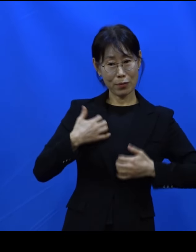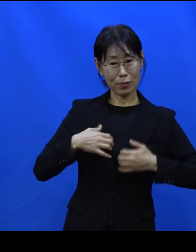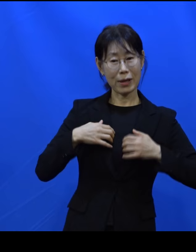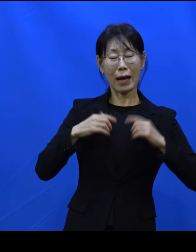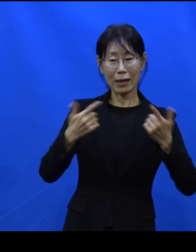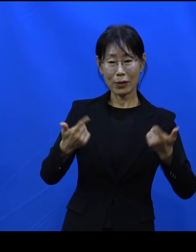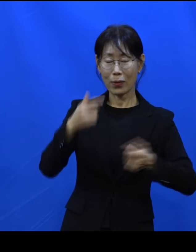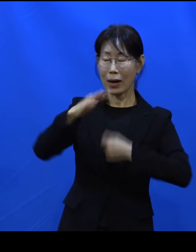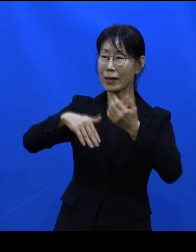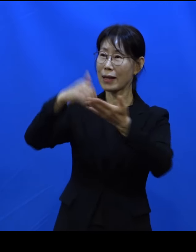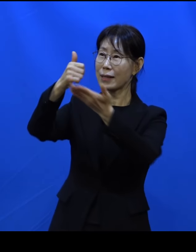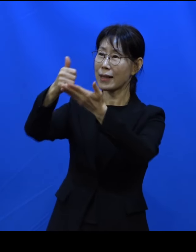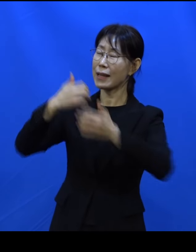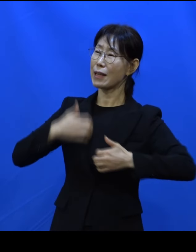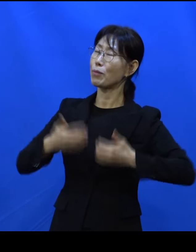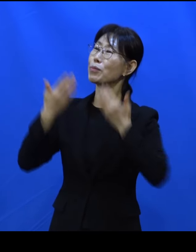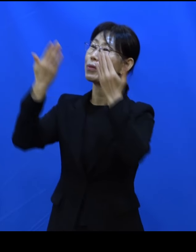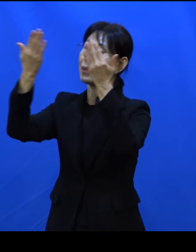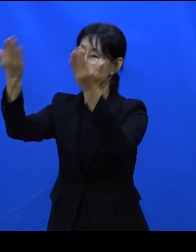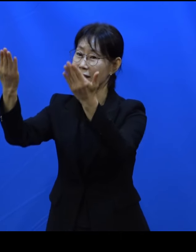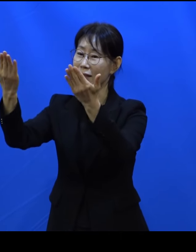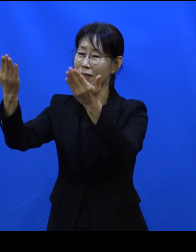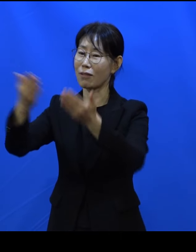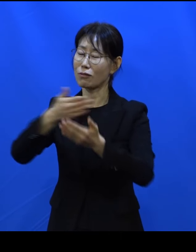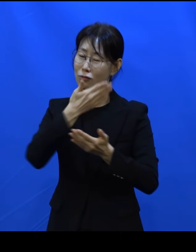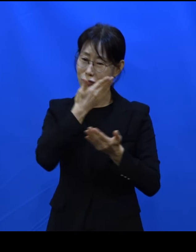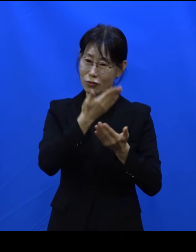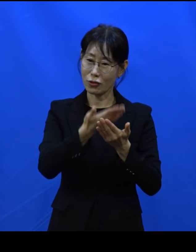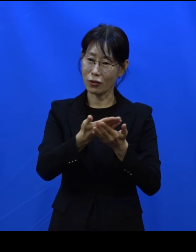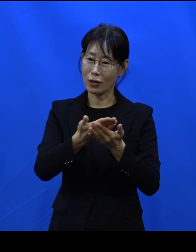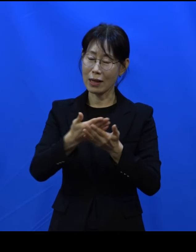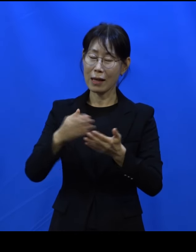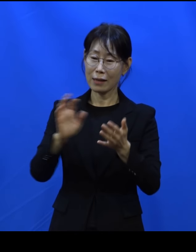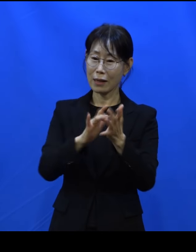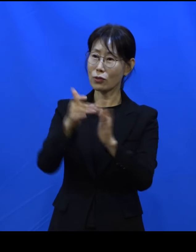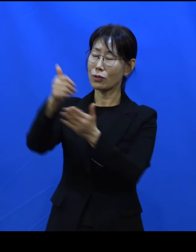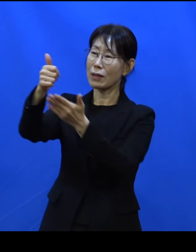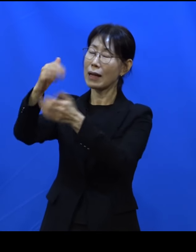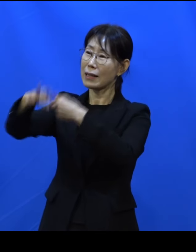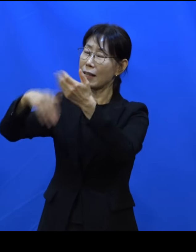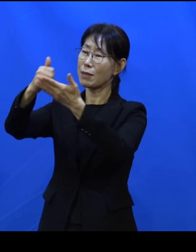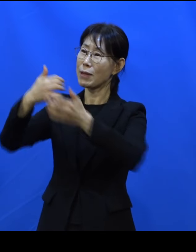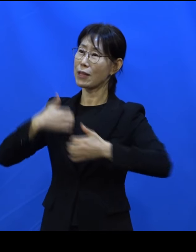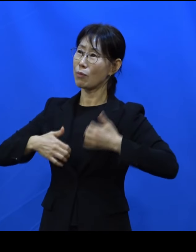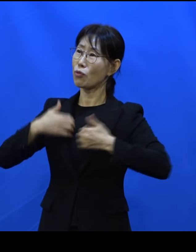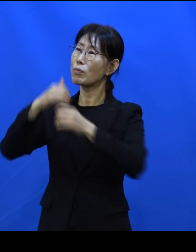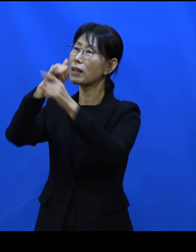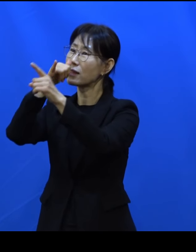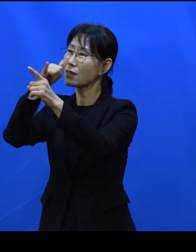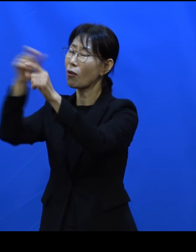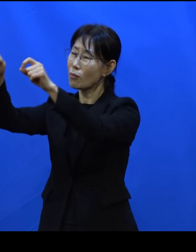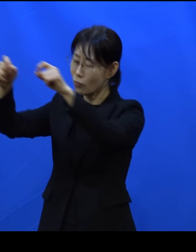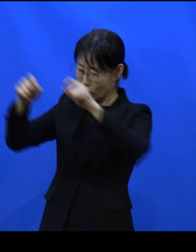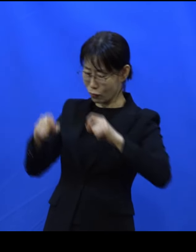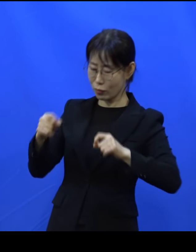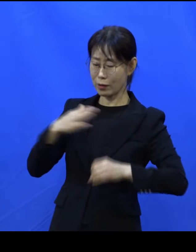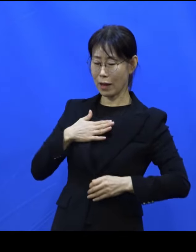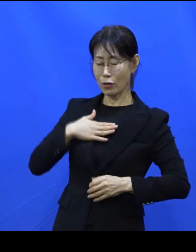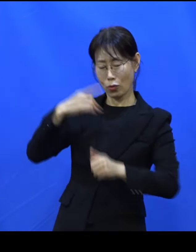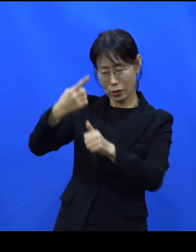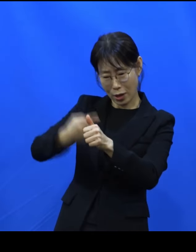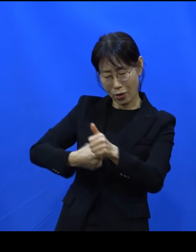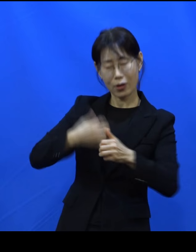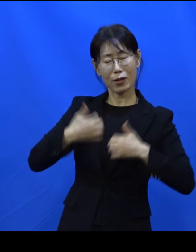그리스도를 기쁘게 하는 거예요. 그리스도를 기쁘게 할 때 우리에게 기쁨이 오는 거죠. 그 기쁨이 반사되는 거예요.